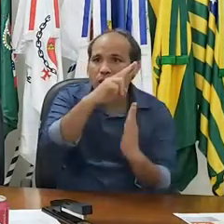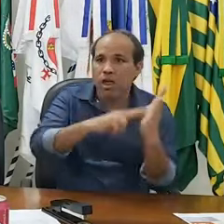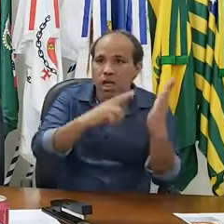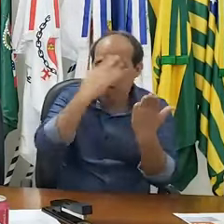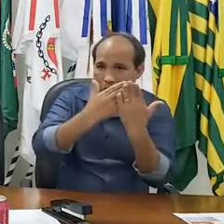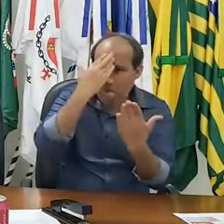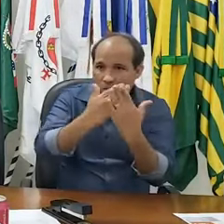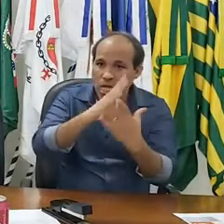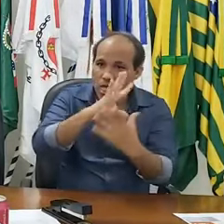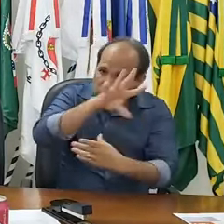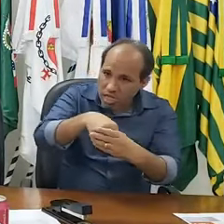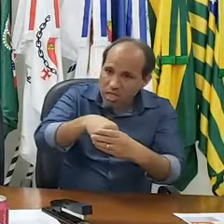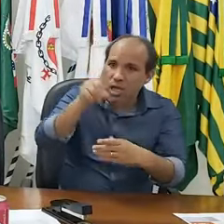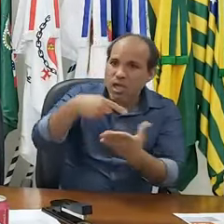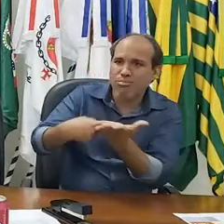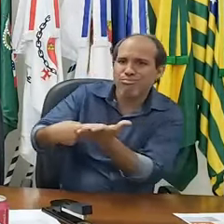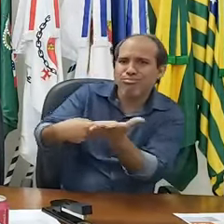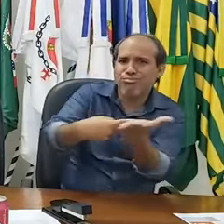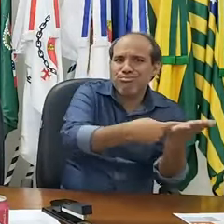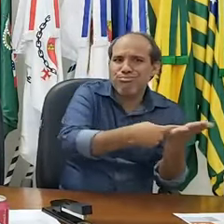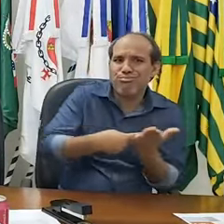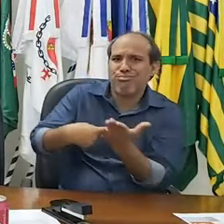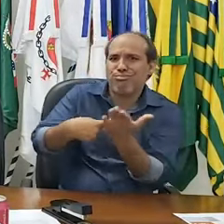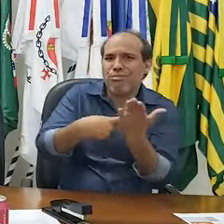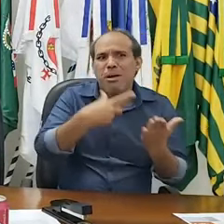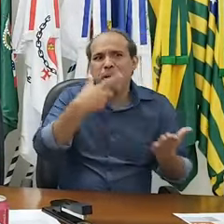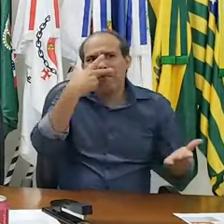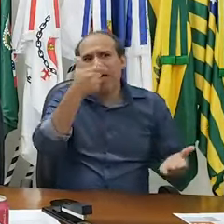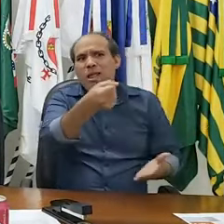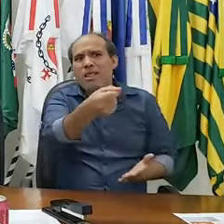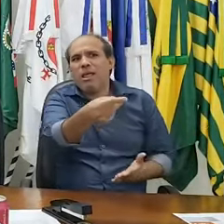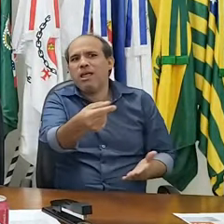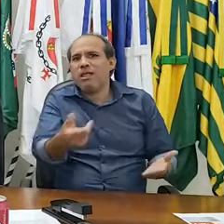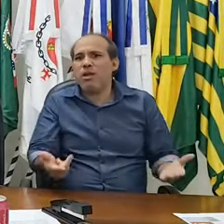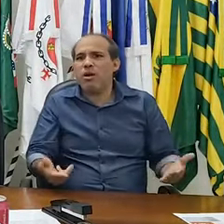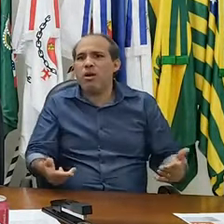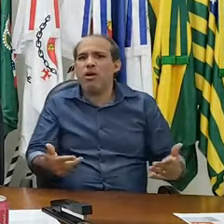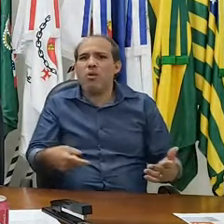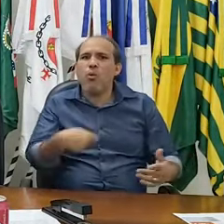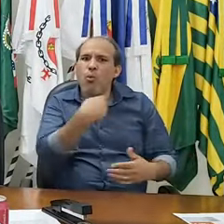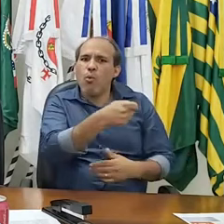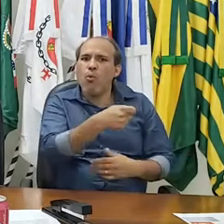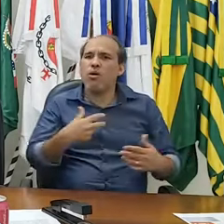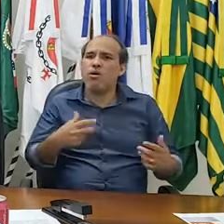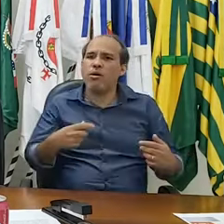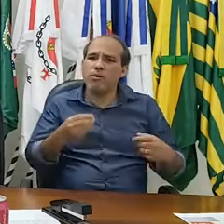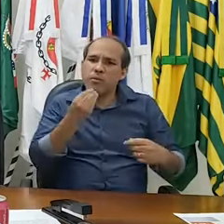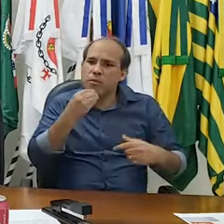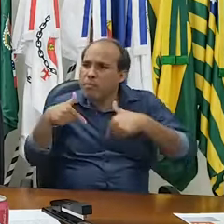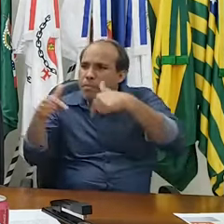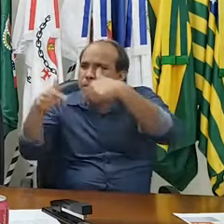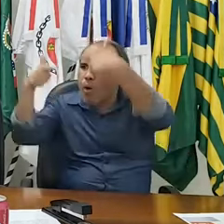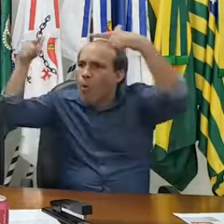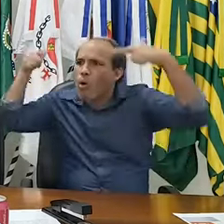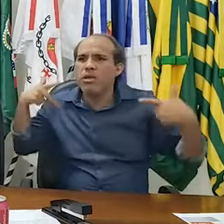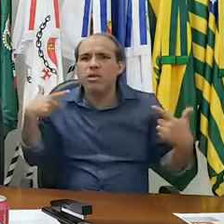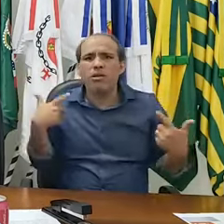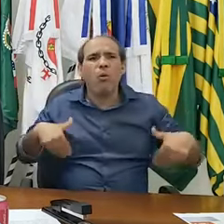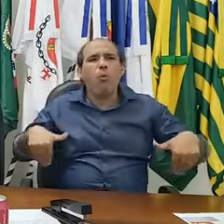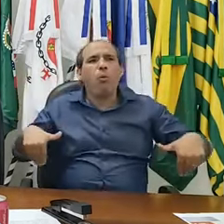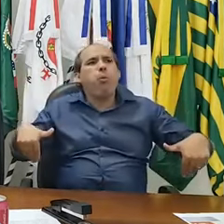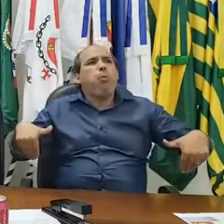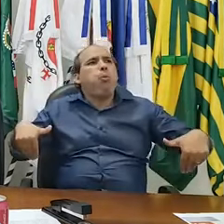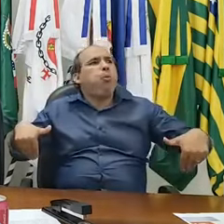integra uma verdadeira Súcia, que é conjunto de pessoas desocupadas, que não tem o que fazer. Porque, afinal de contas, pô, estão apurando o quê?